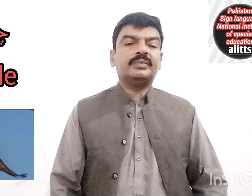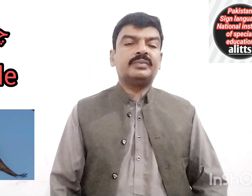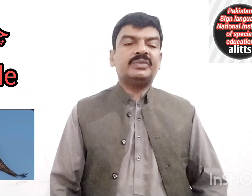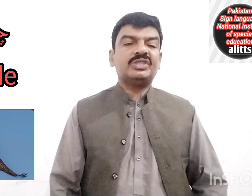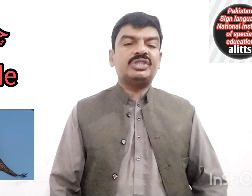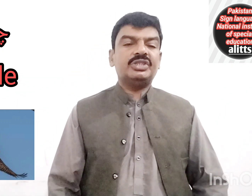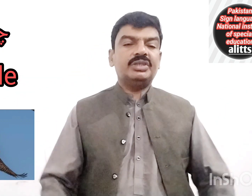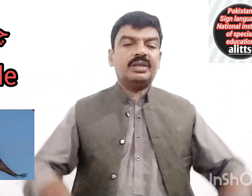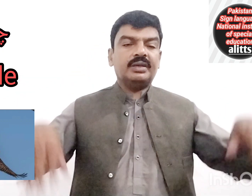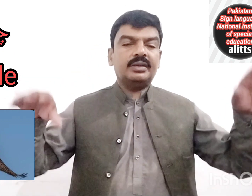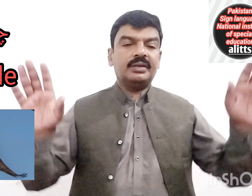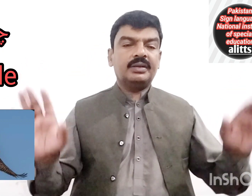चील,